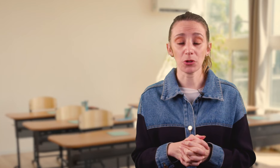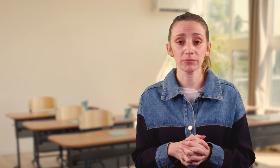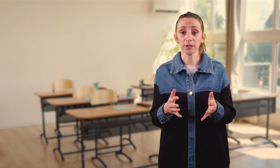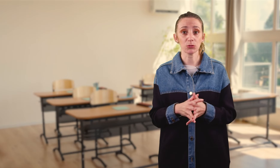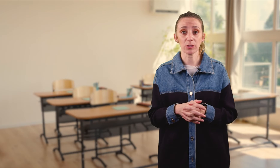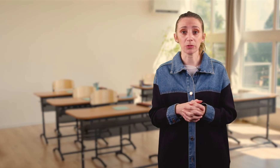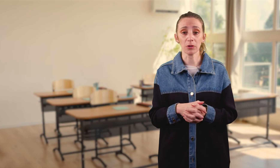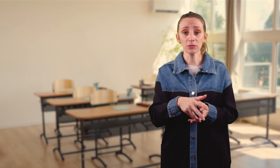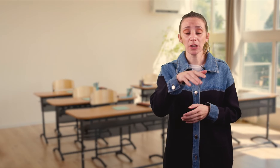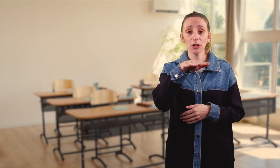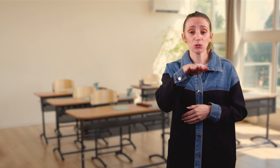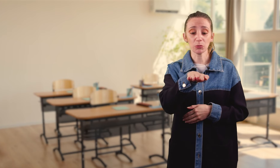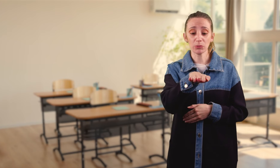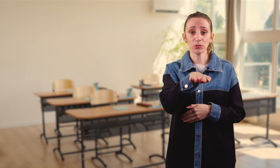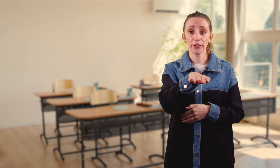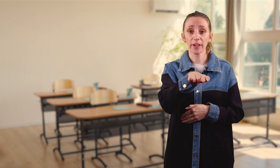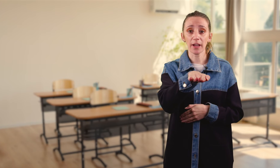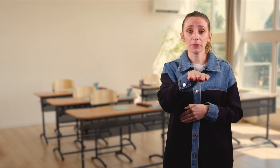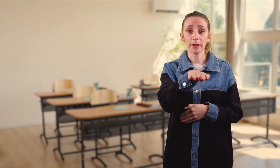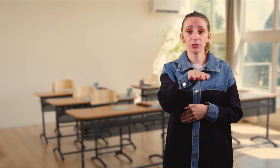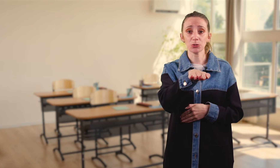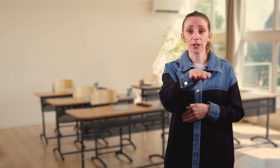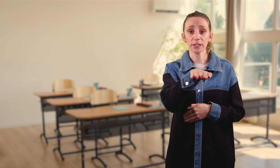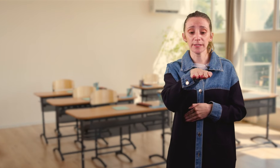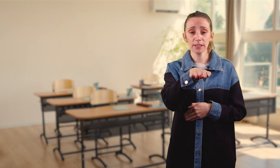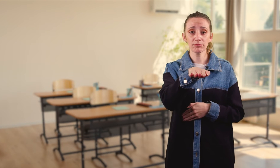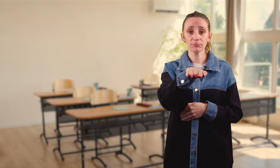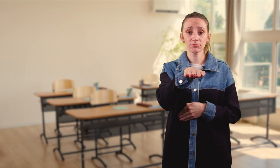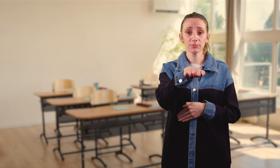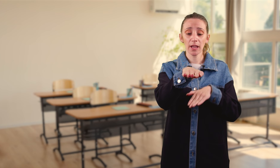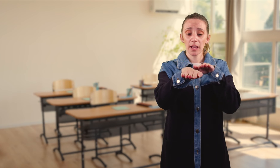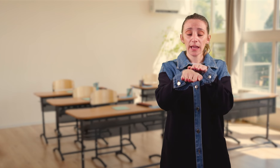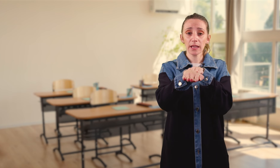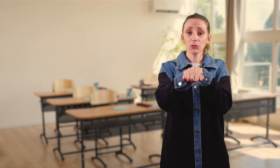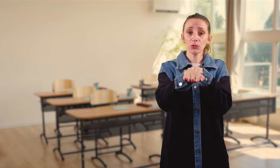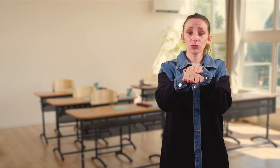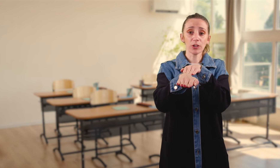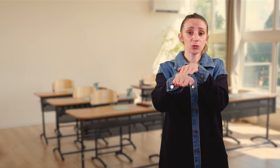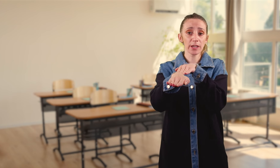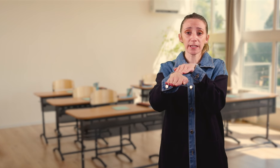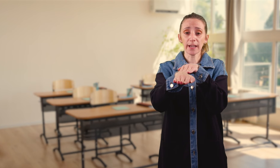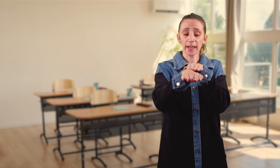voiture, tout simplement, je vais pouvoir faire ma voiture ici et une autre voiture qui est derrière